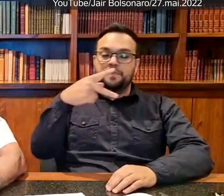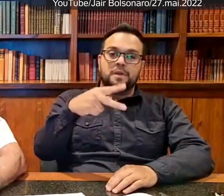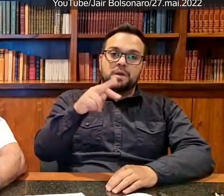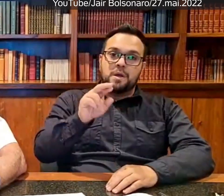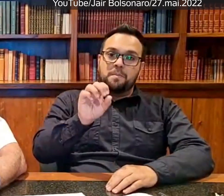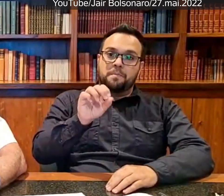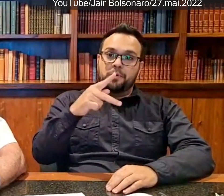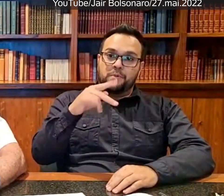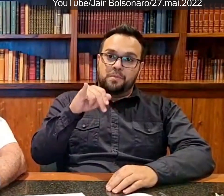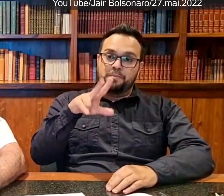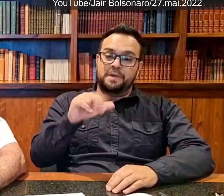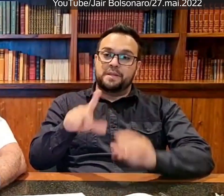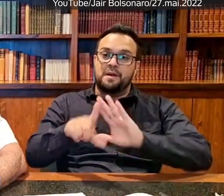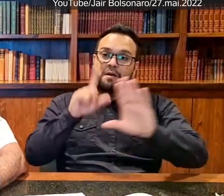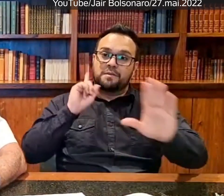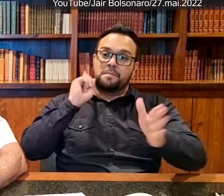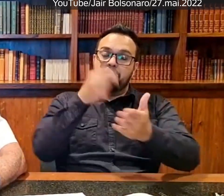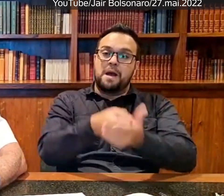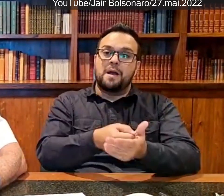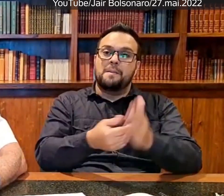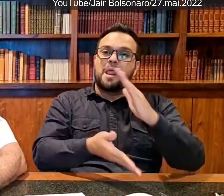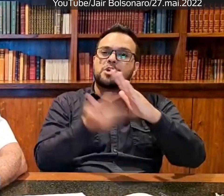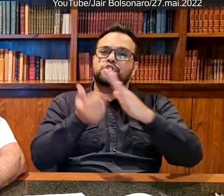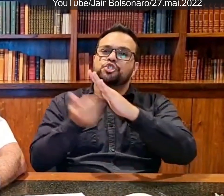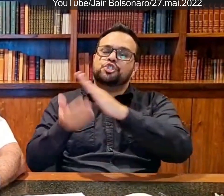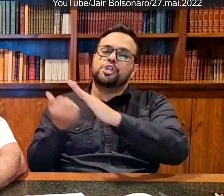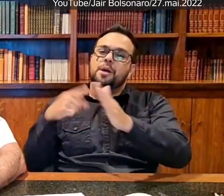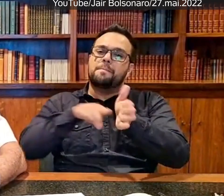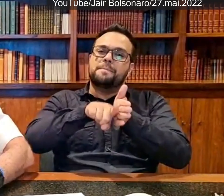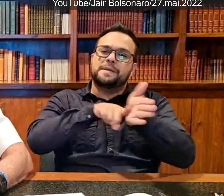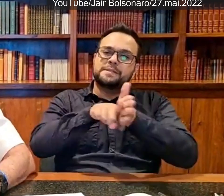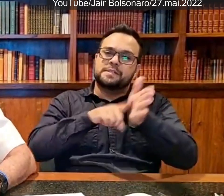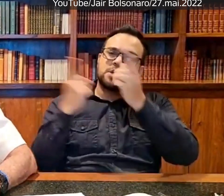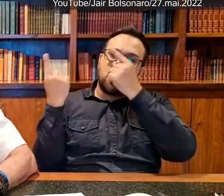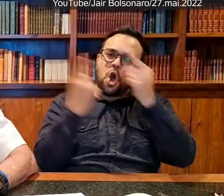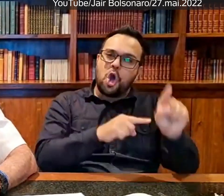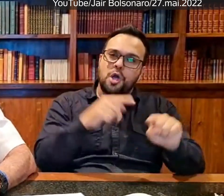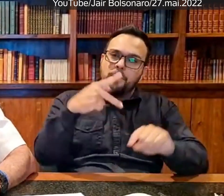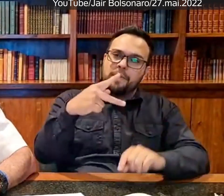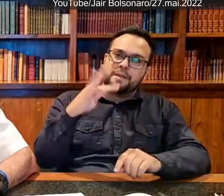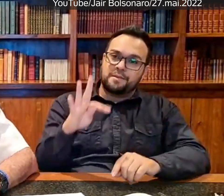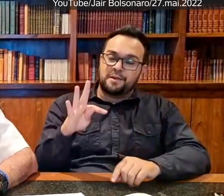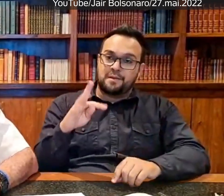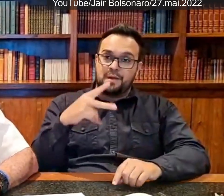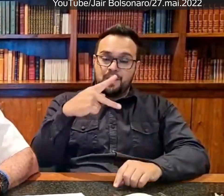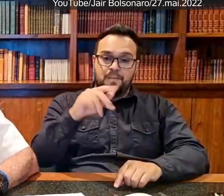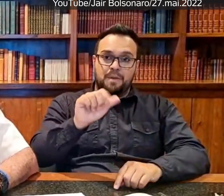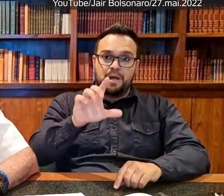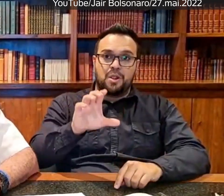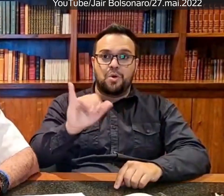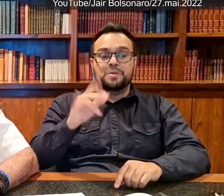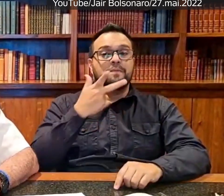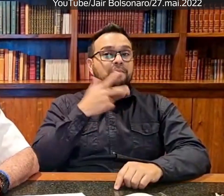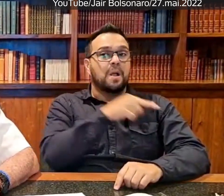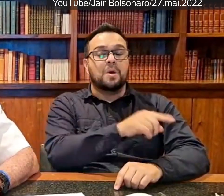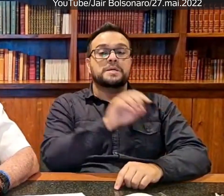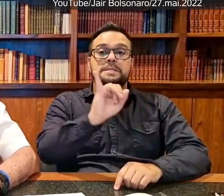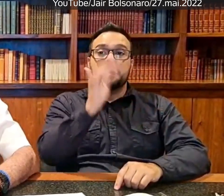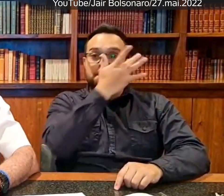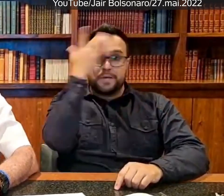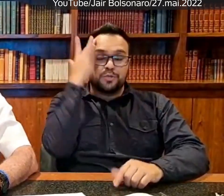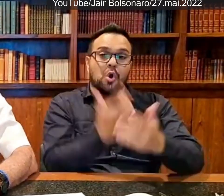Propina era paga para ocultar pesquisas negativas contra o PT, diz Palocci. Então os caras compravam pesquisas,